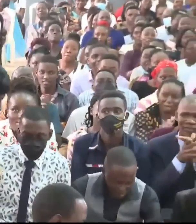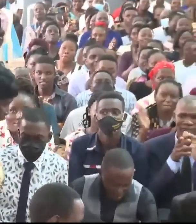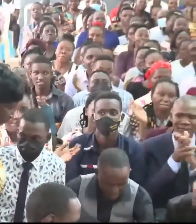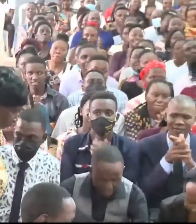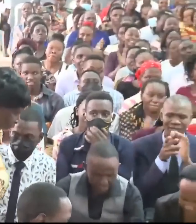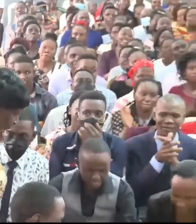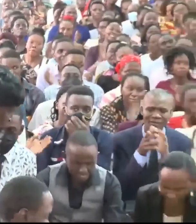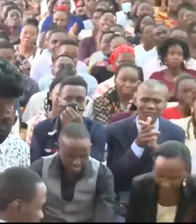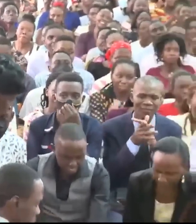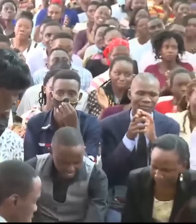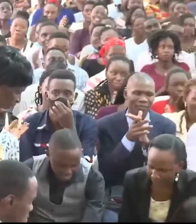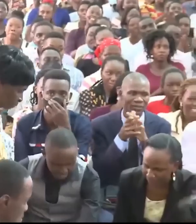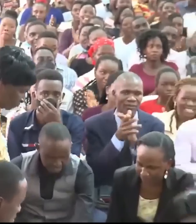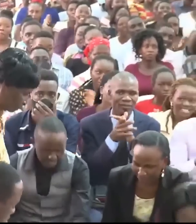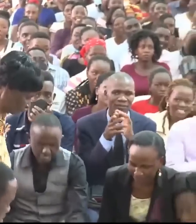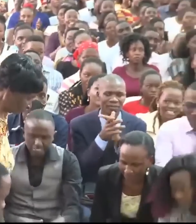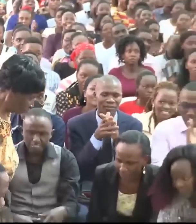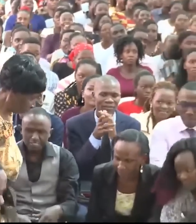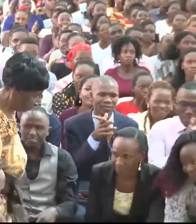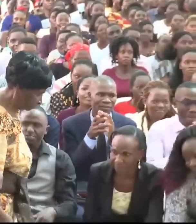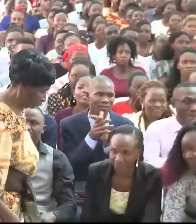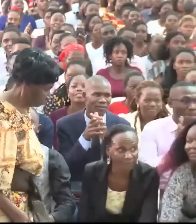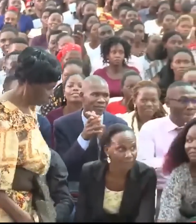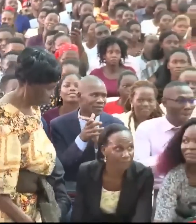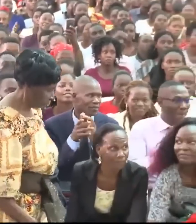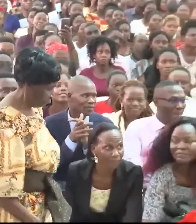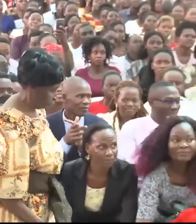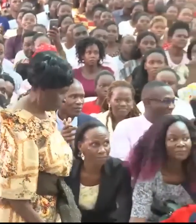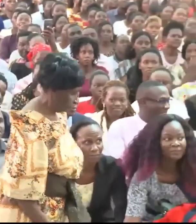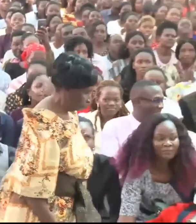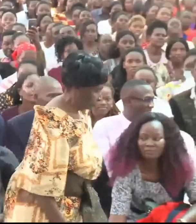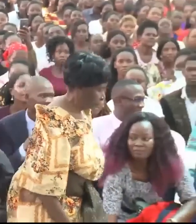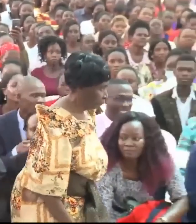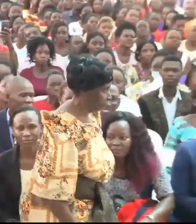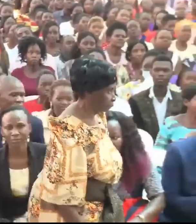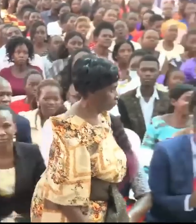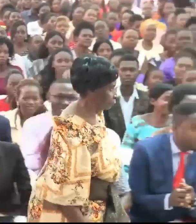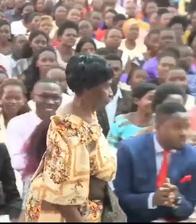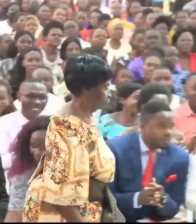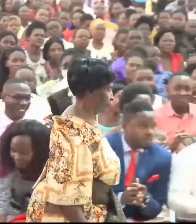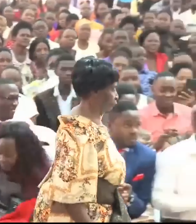Muteke wali mu ntebe yange sebo. Muteke wali mu ntebe yange atuula awo.